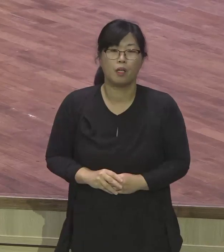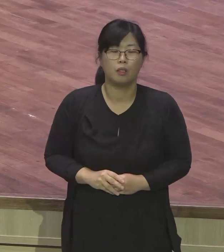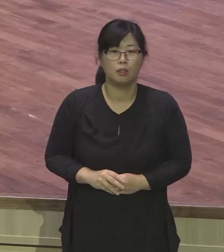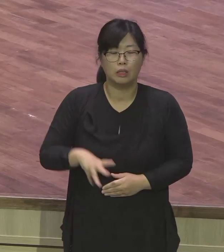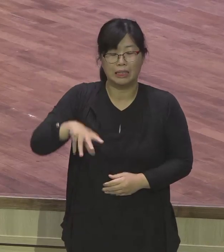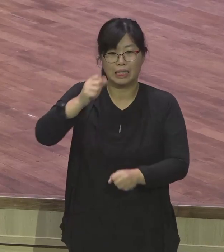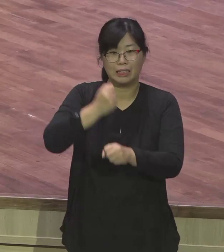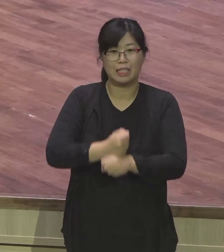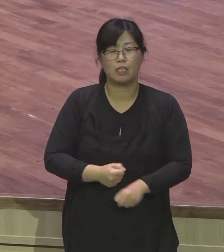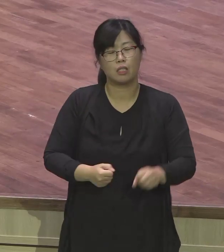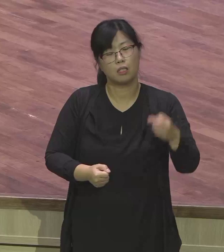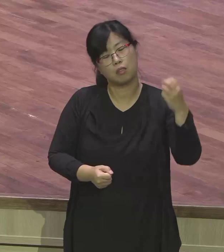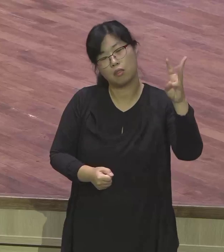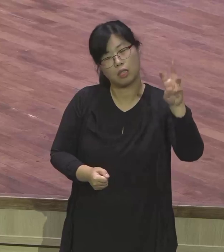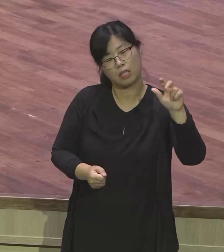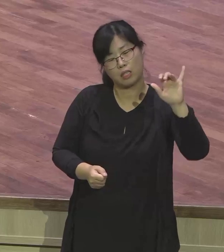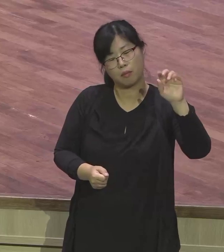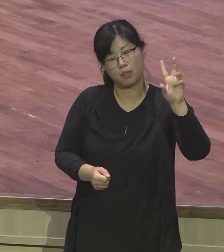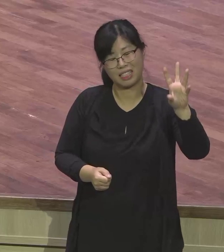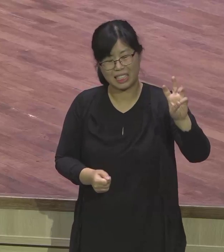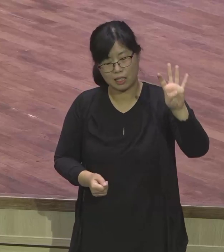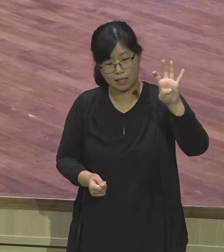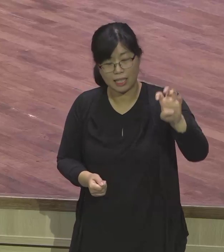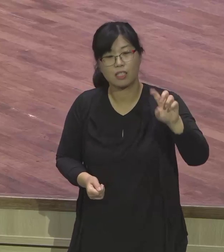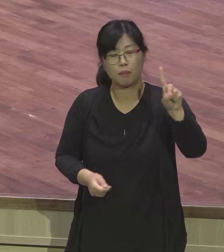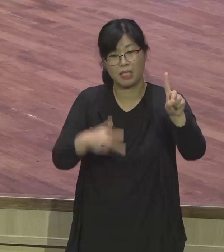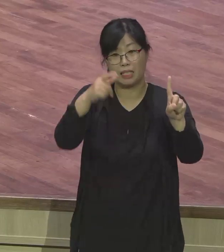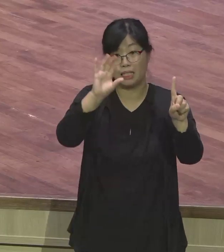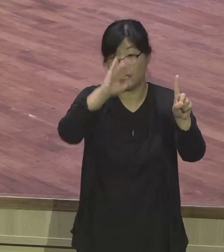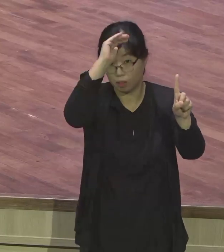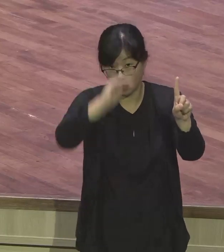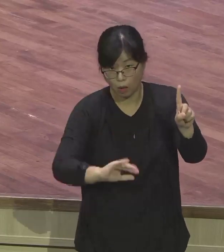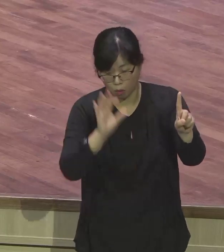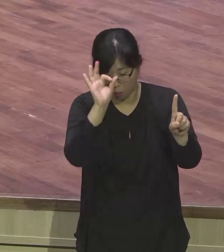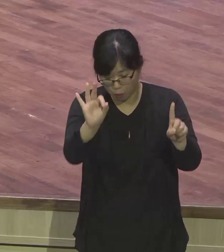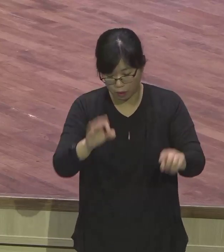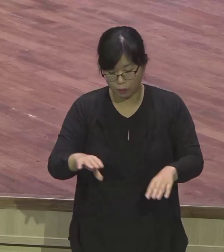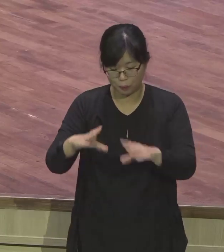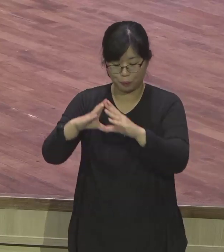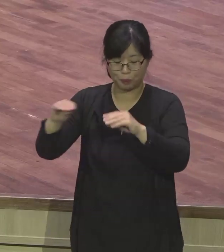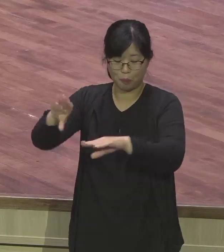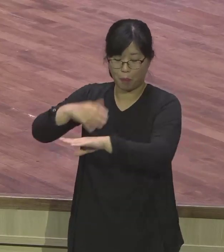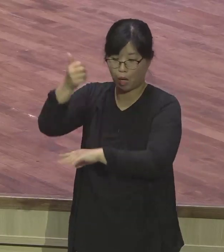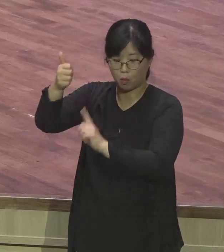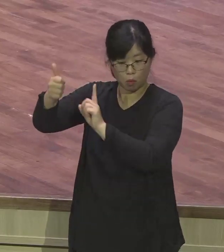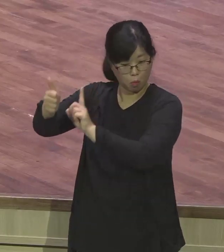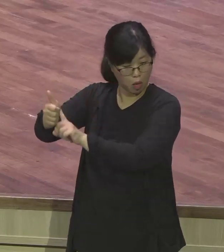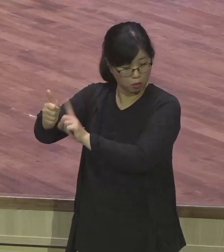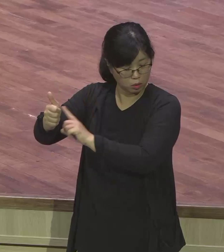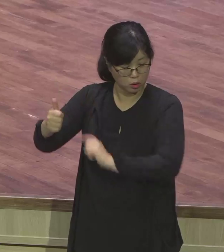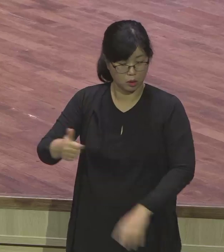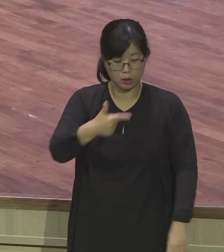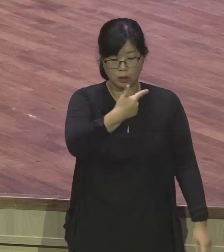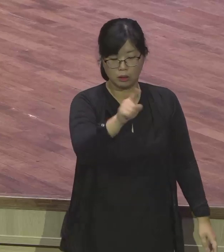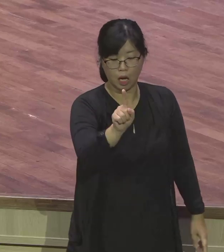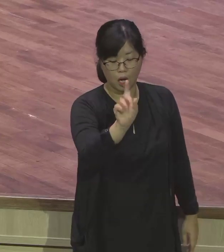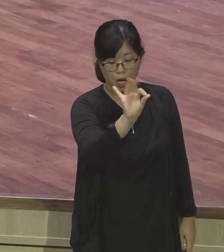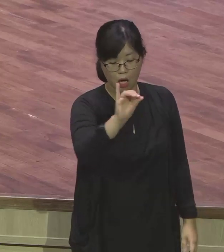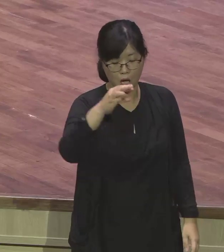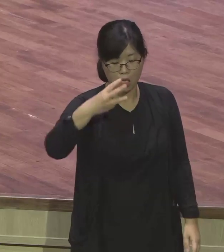후에 바로가 꿈을 꾼 적 자기가 나일 강가에 서 있는데 2년의 시간이 흘러 요셉이